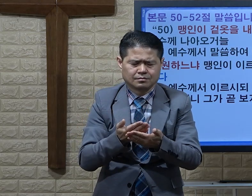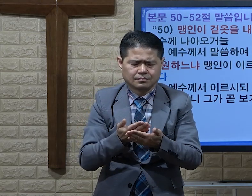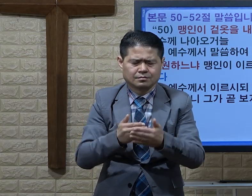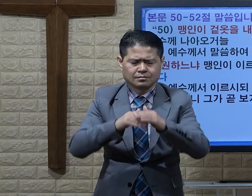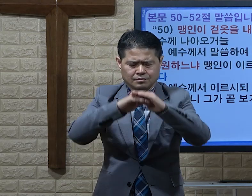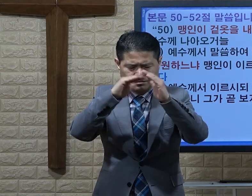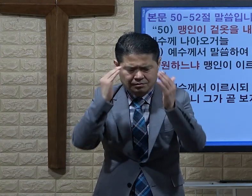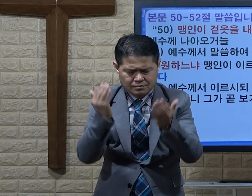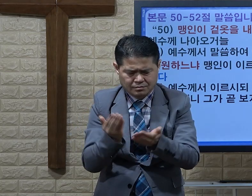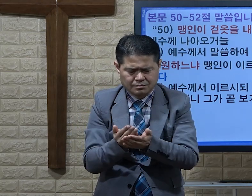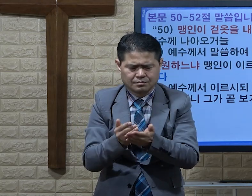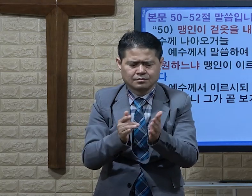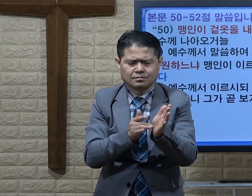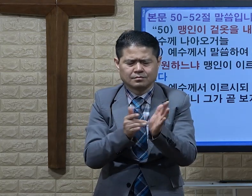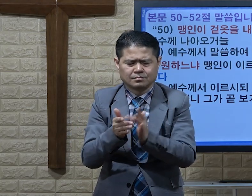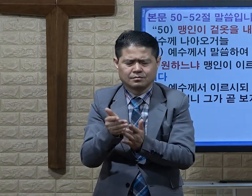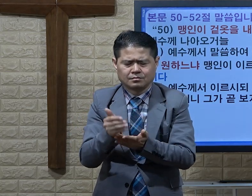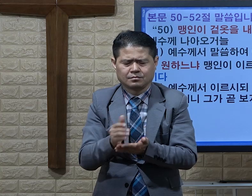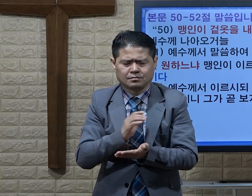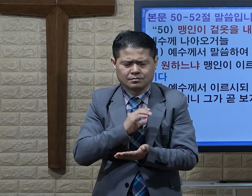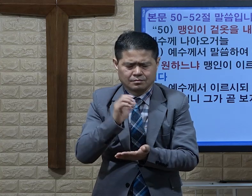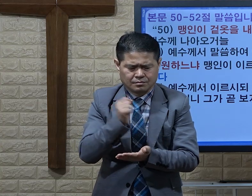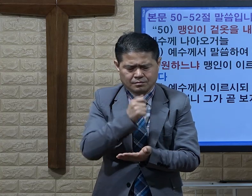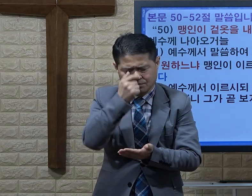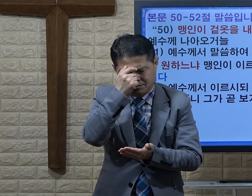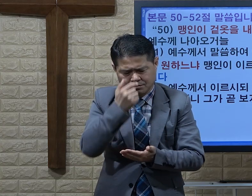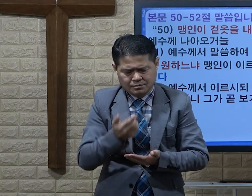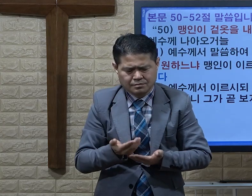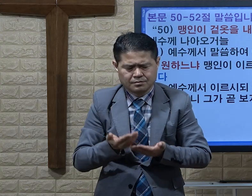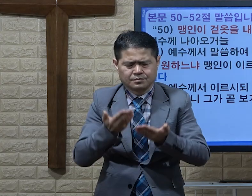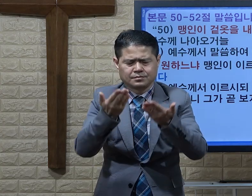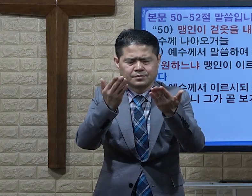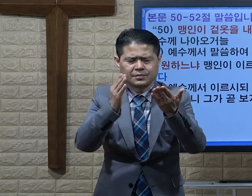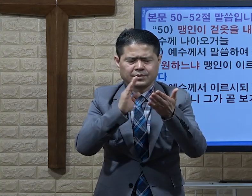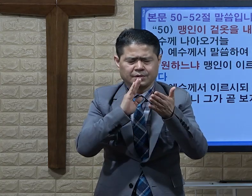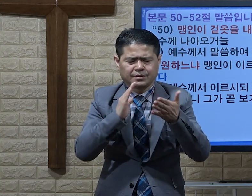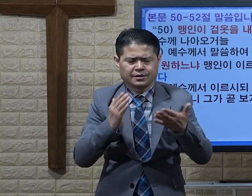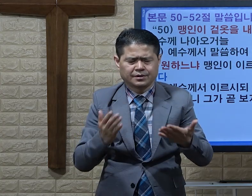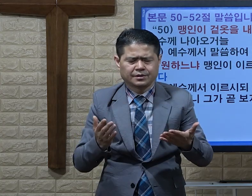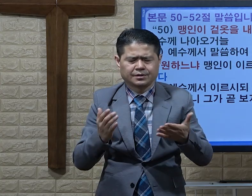주옵소서. 모든 말씀 예수님 이름으로 기도합니다. 아멘.